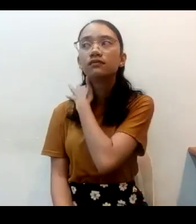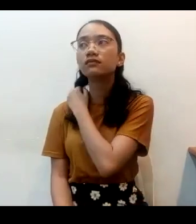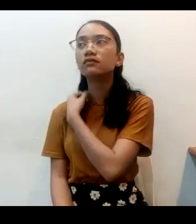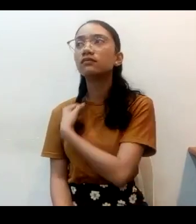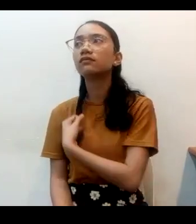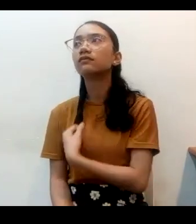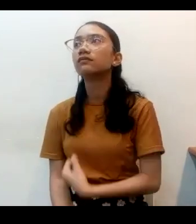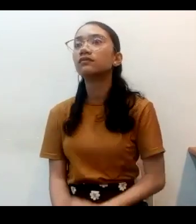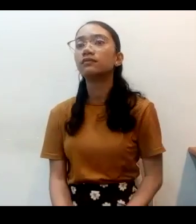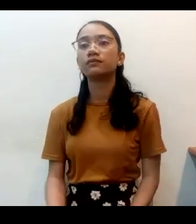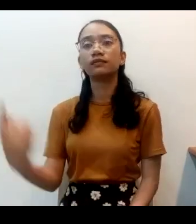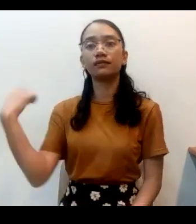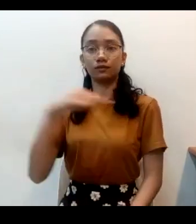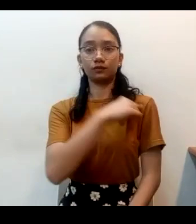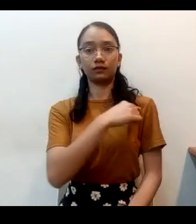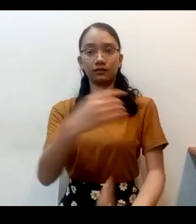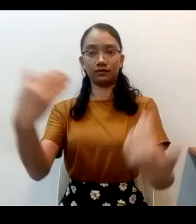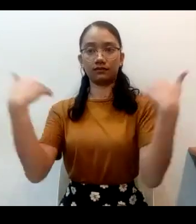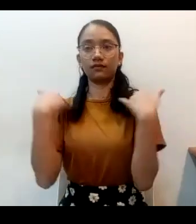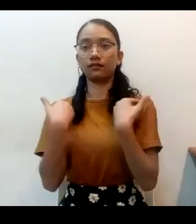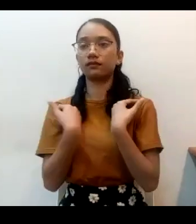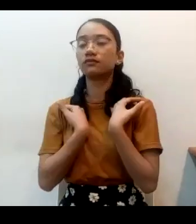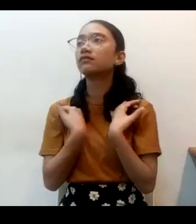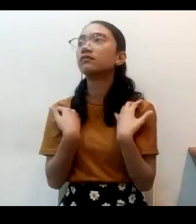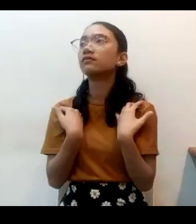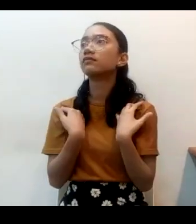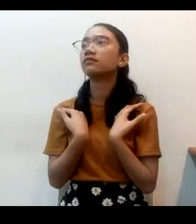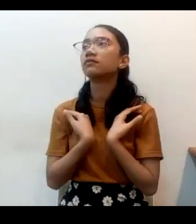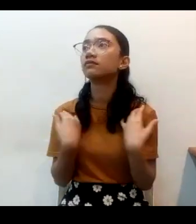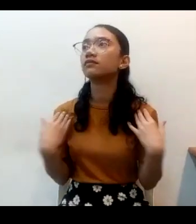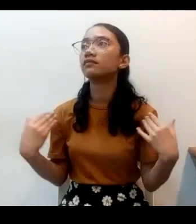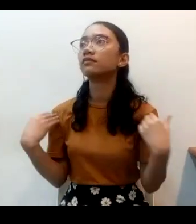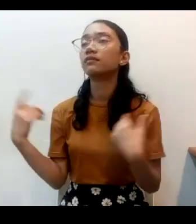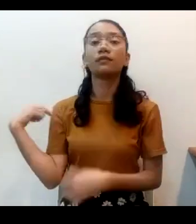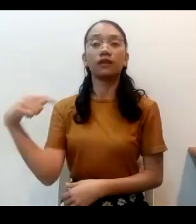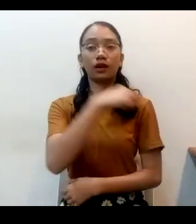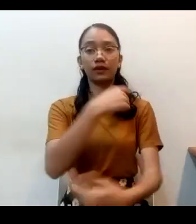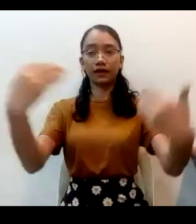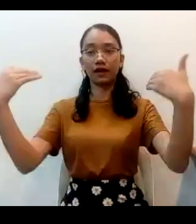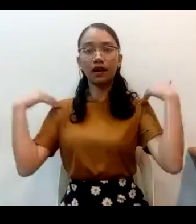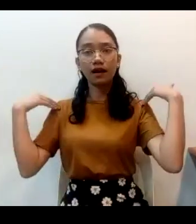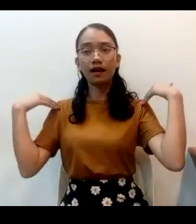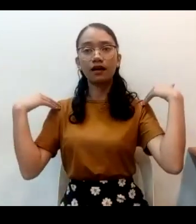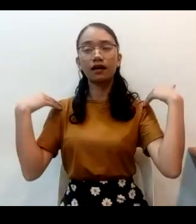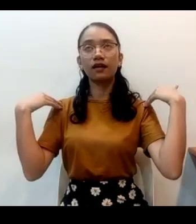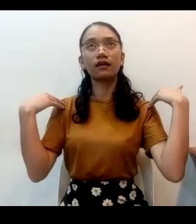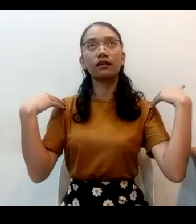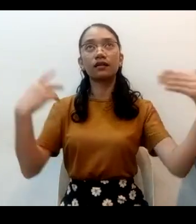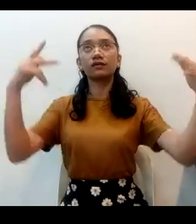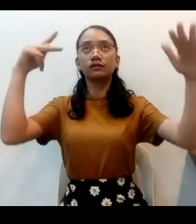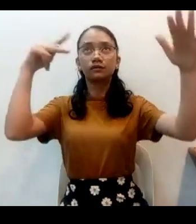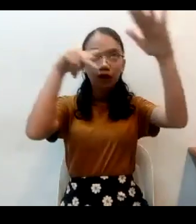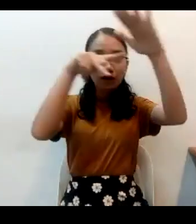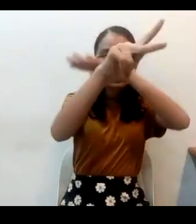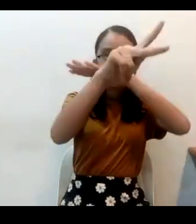puso. So we have the prophetic word confirmed. We already have the prophecies about Jesus' second coming.